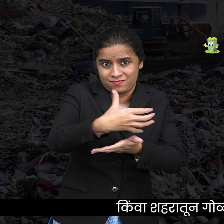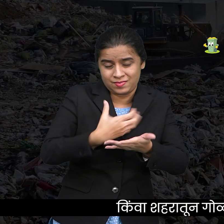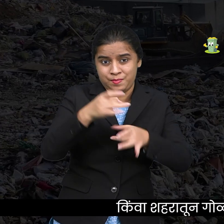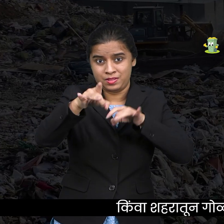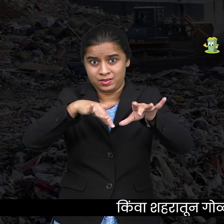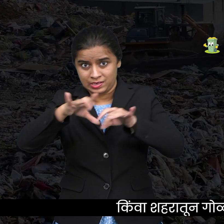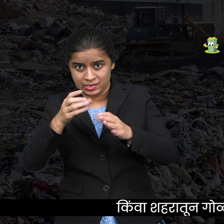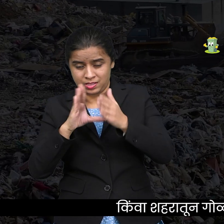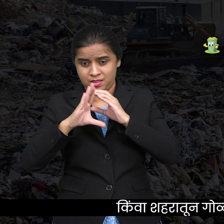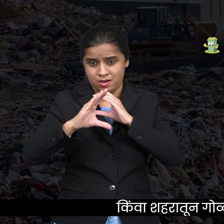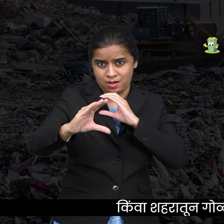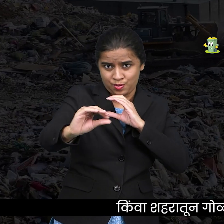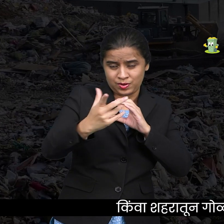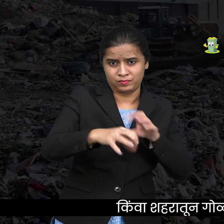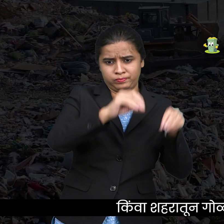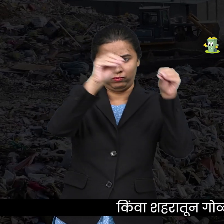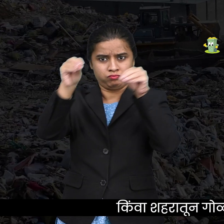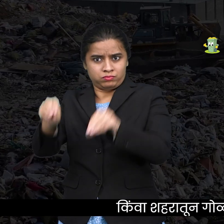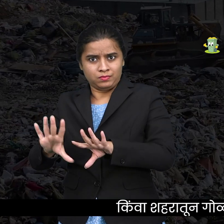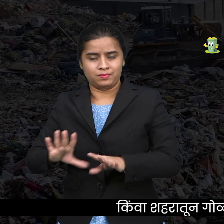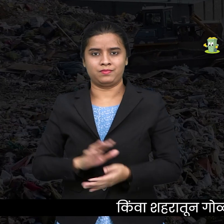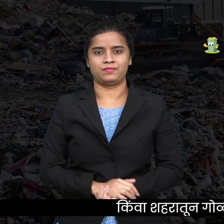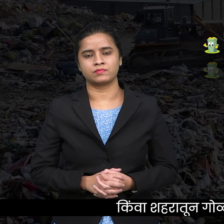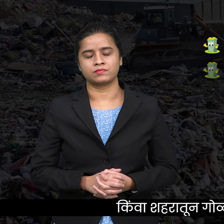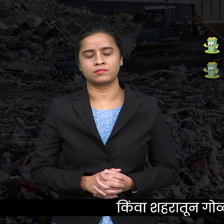शहरातून गोळा केलेला कचरा टाकला जातो.